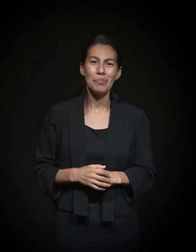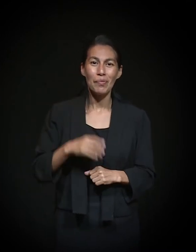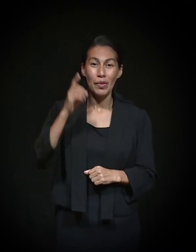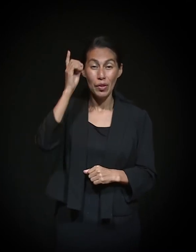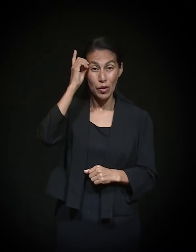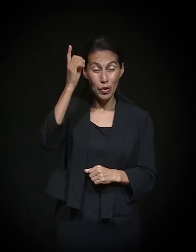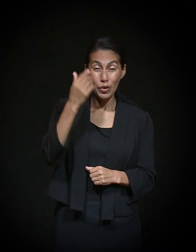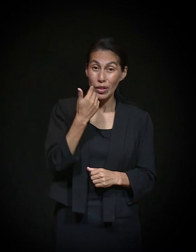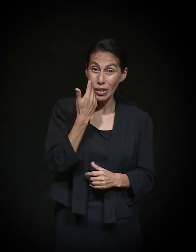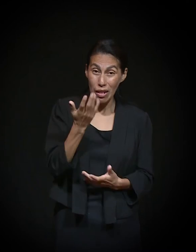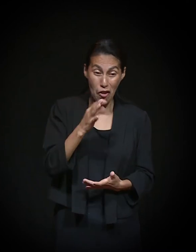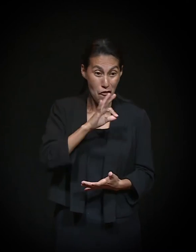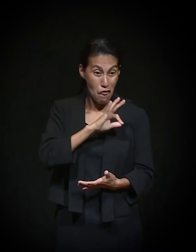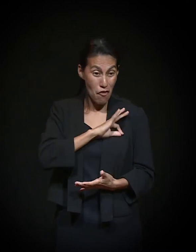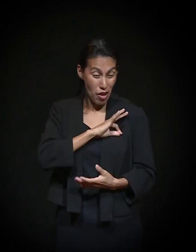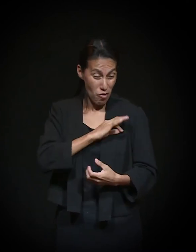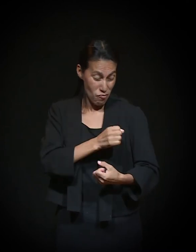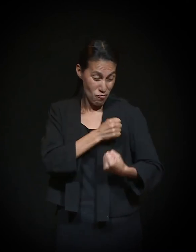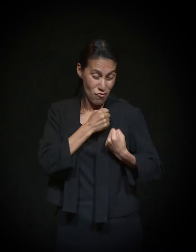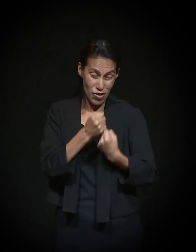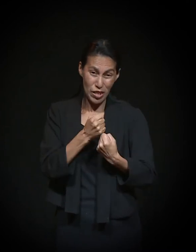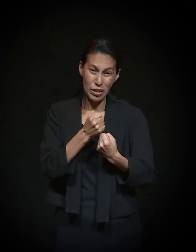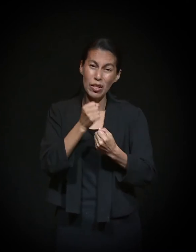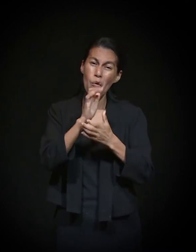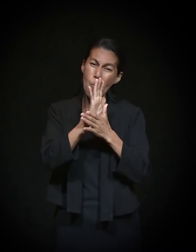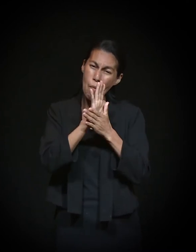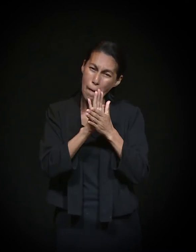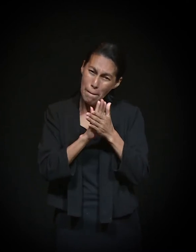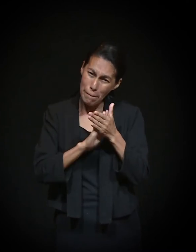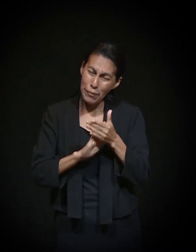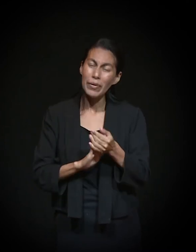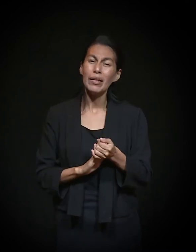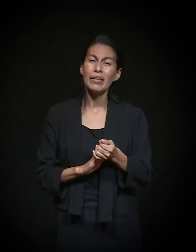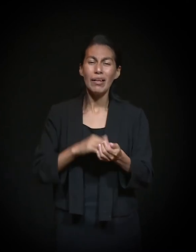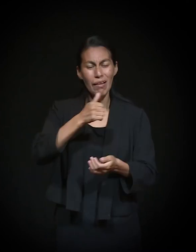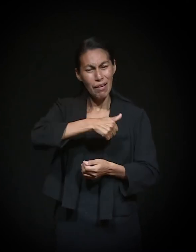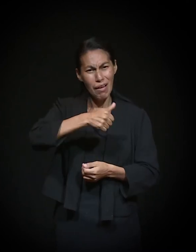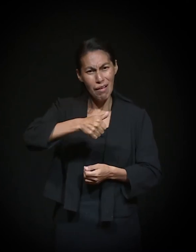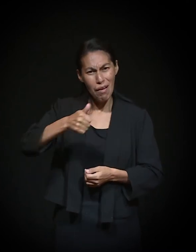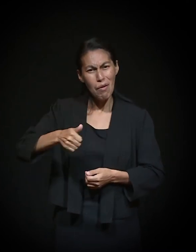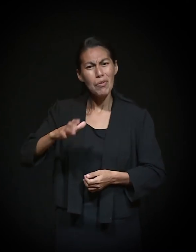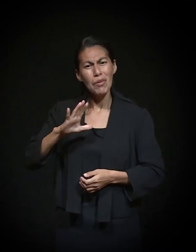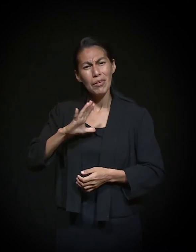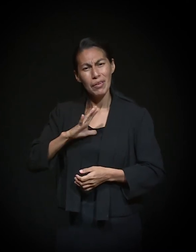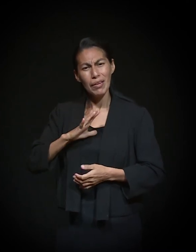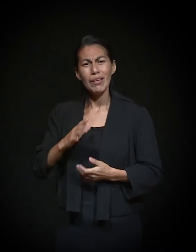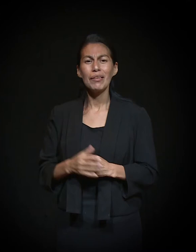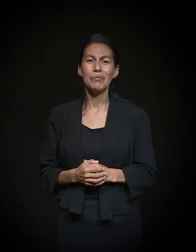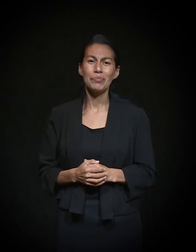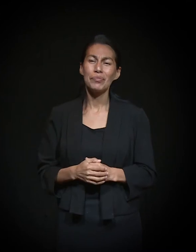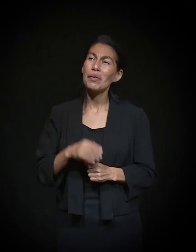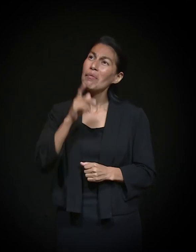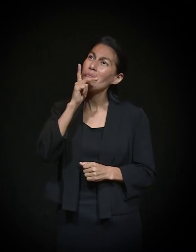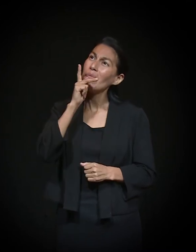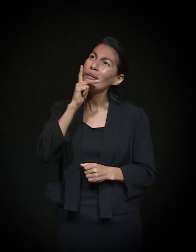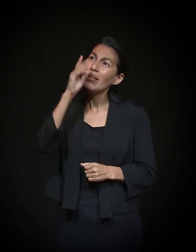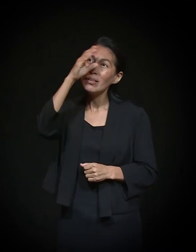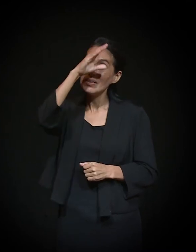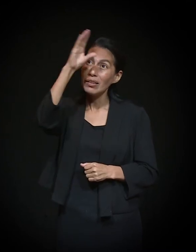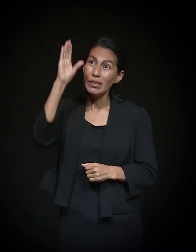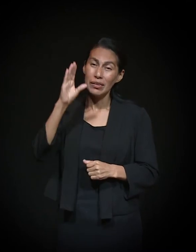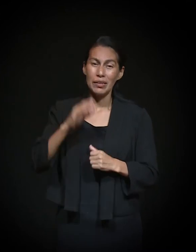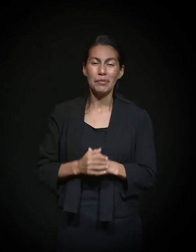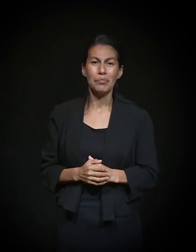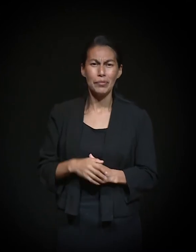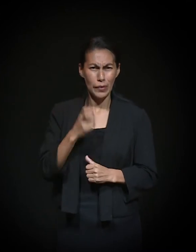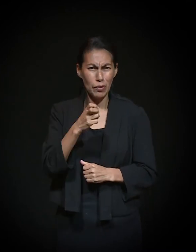clase de fe que Dios espera que tengamos. Sencillos y seguros en sus padres celestiales. Eso